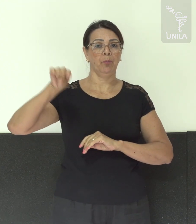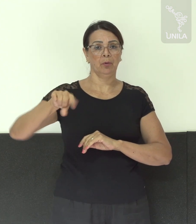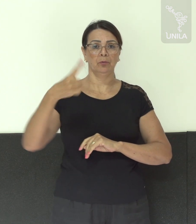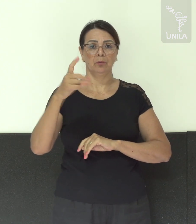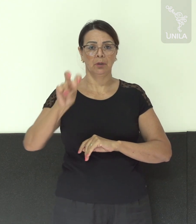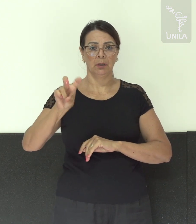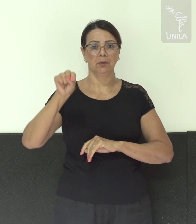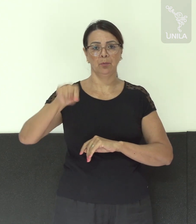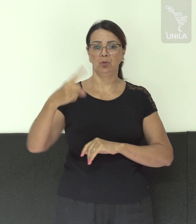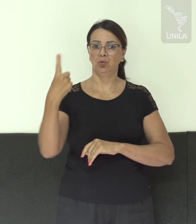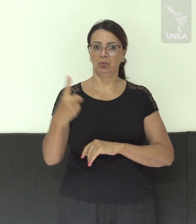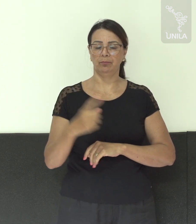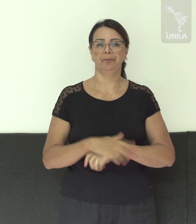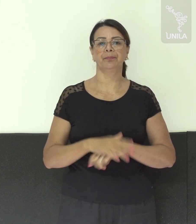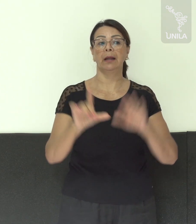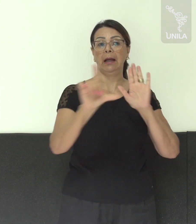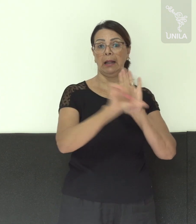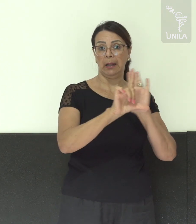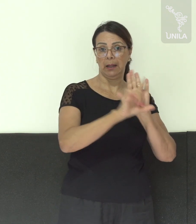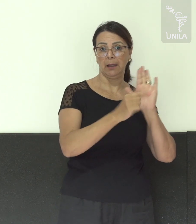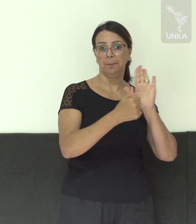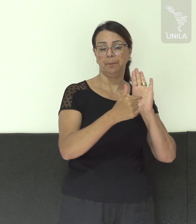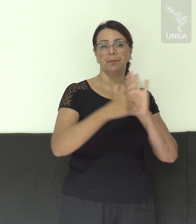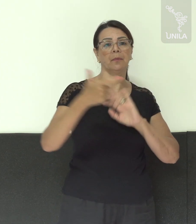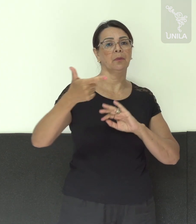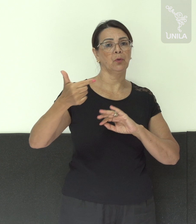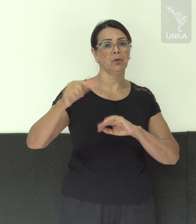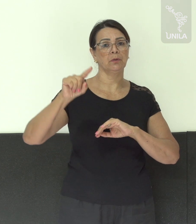9.15.1. Ciência da Lei